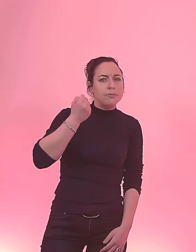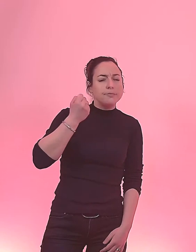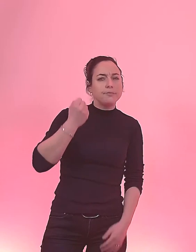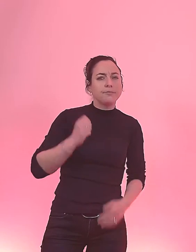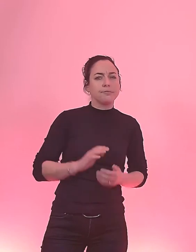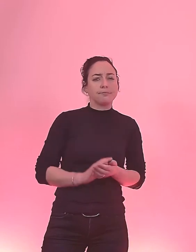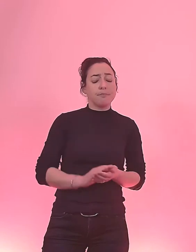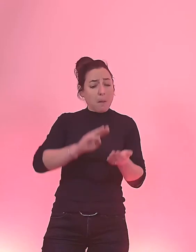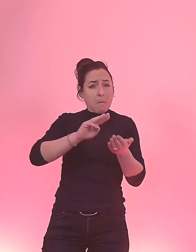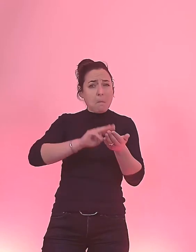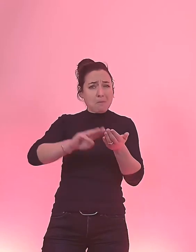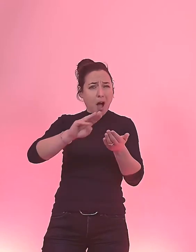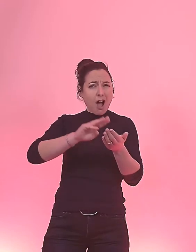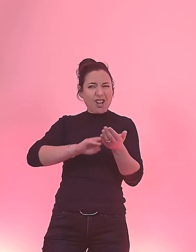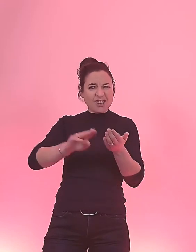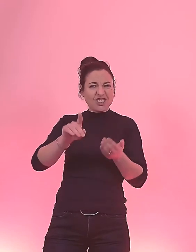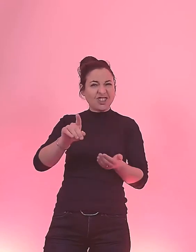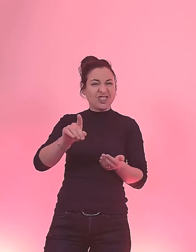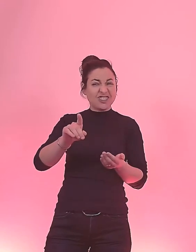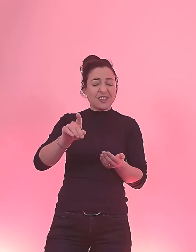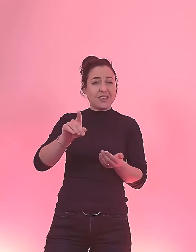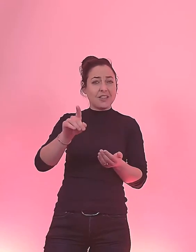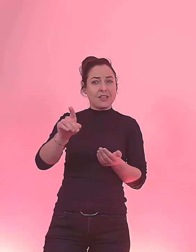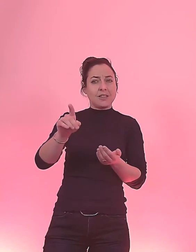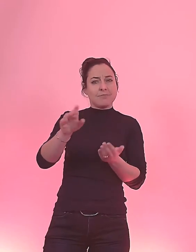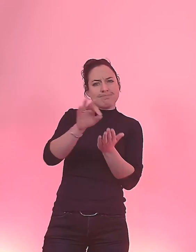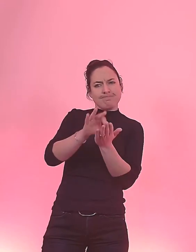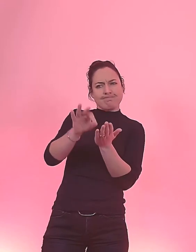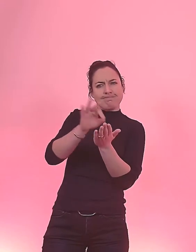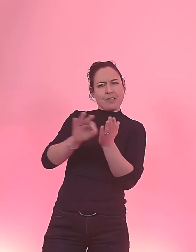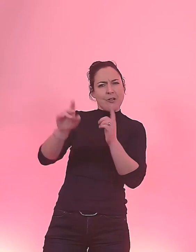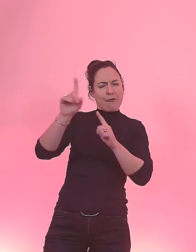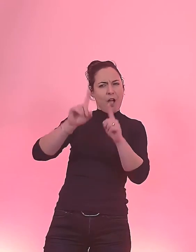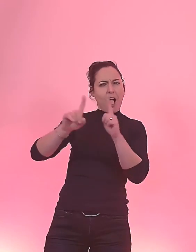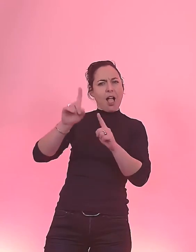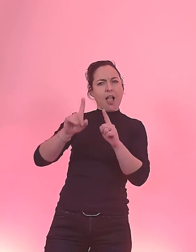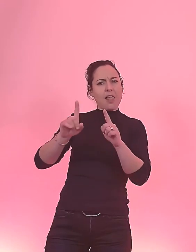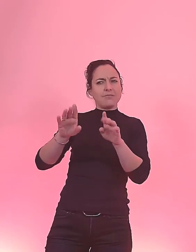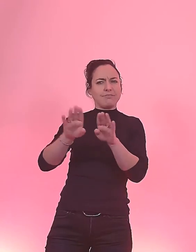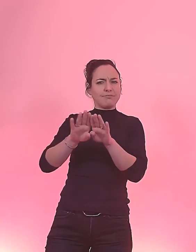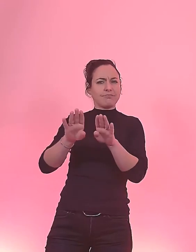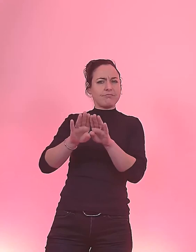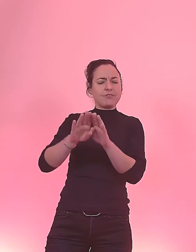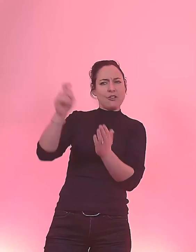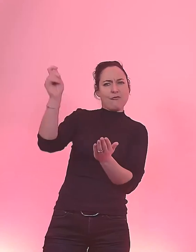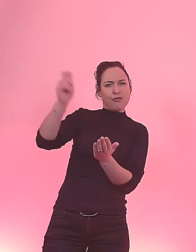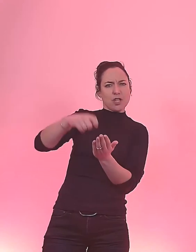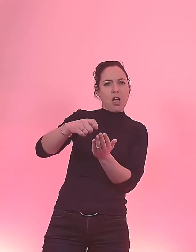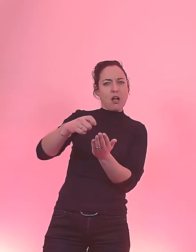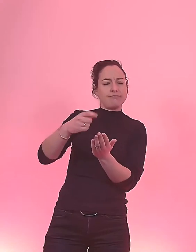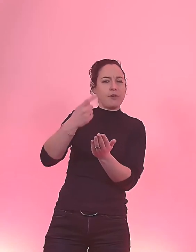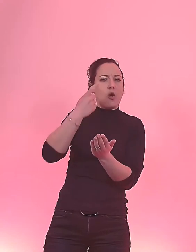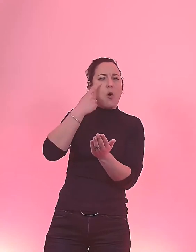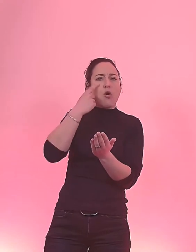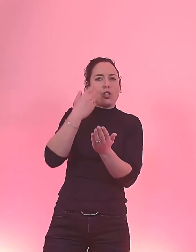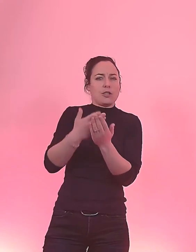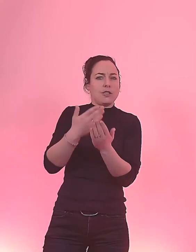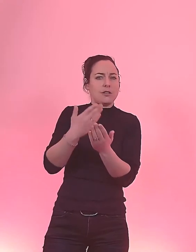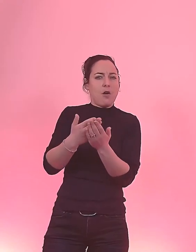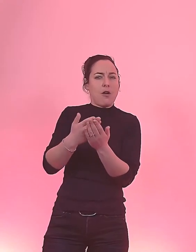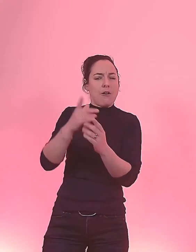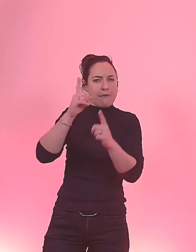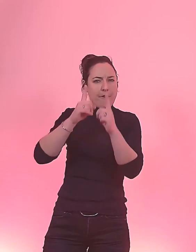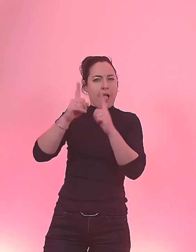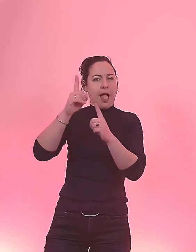marcus die beschrijft dit verhaal als een soort verslag van het ooggetuigen verhalen van de belevenissen van petrus